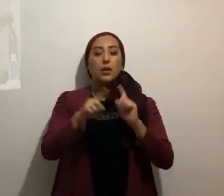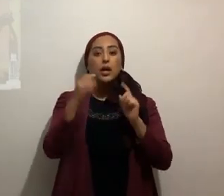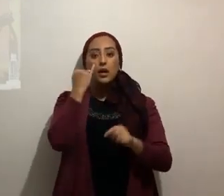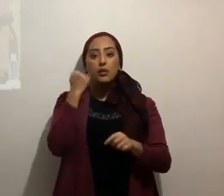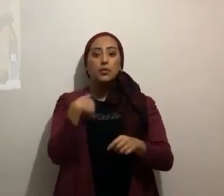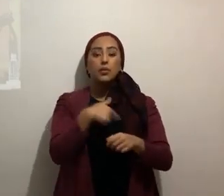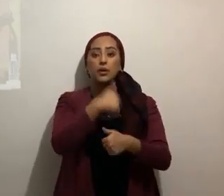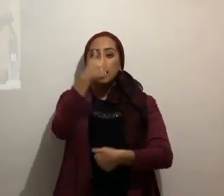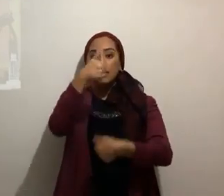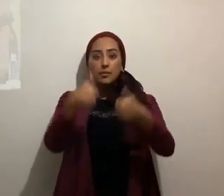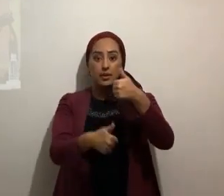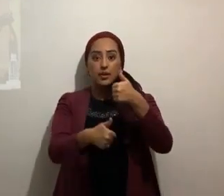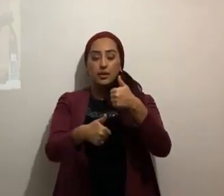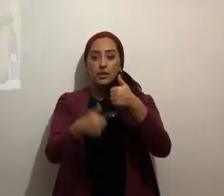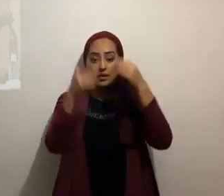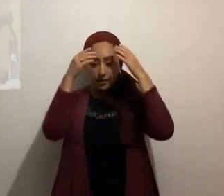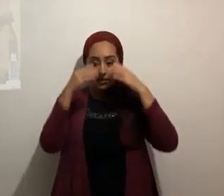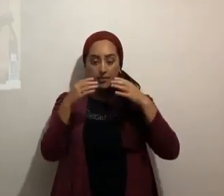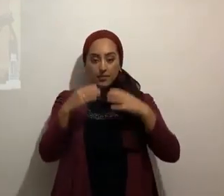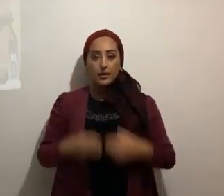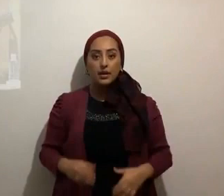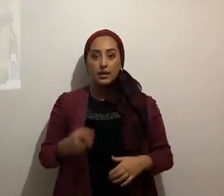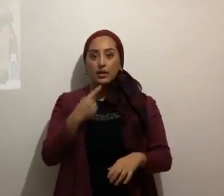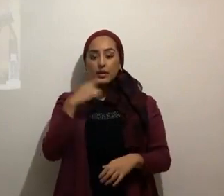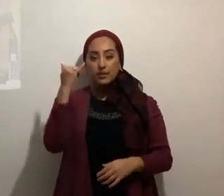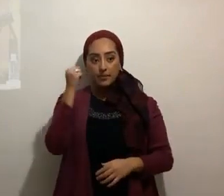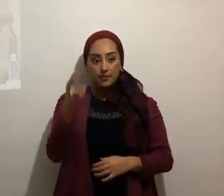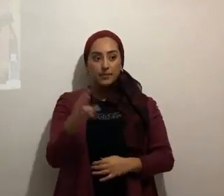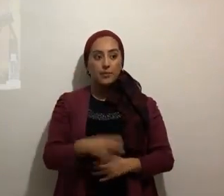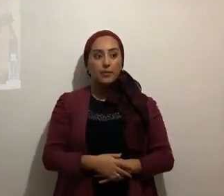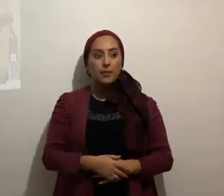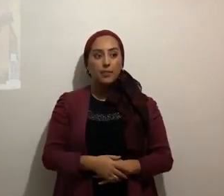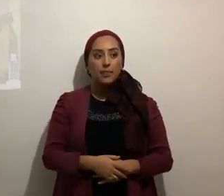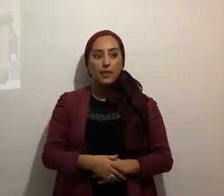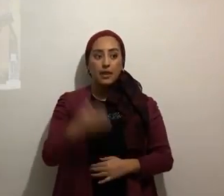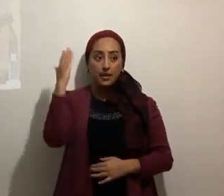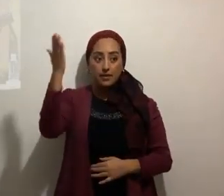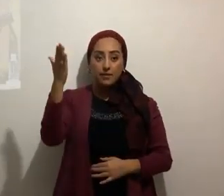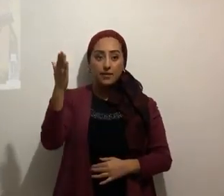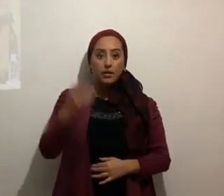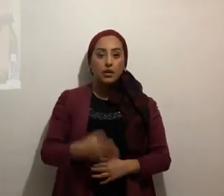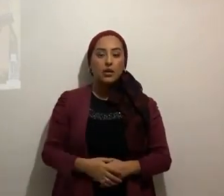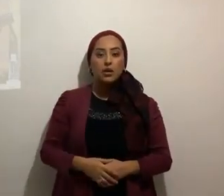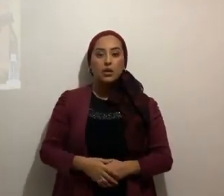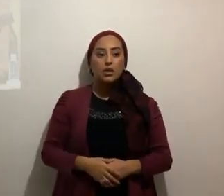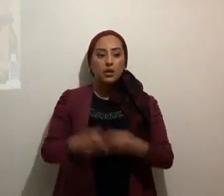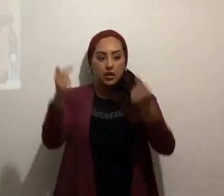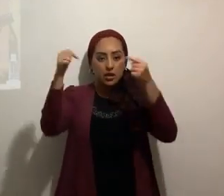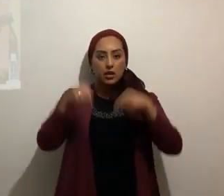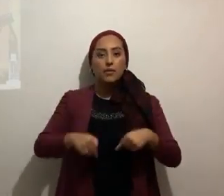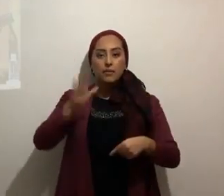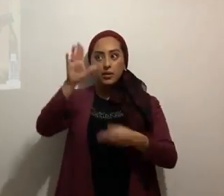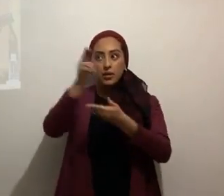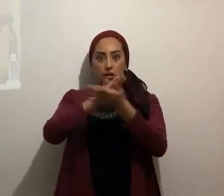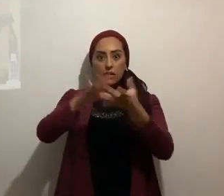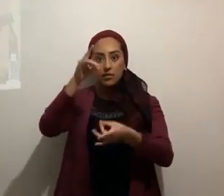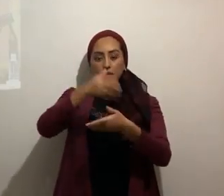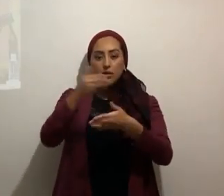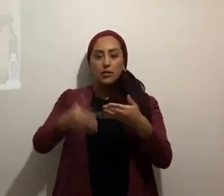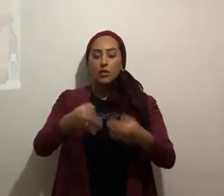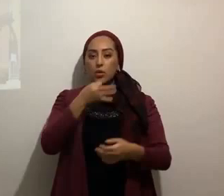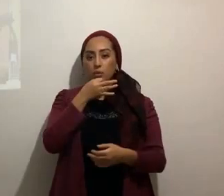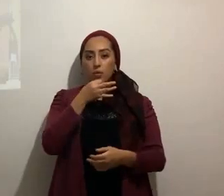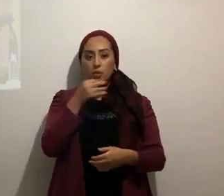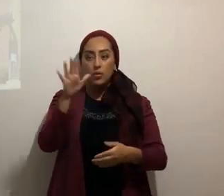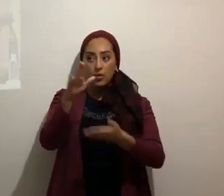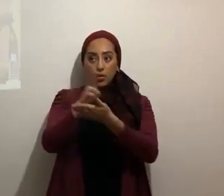nos sometemos la carne, como dice Yahshua, a él, entonces viene su bendito Espíritu, y voy terminando,